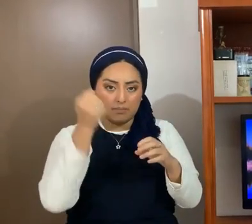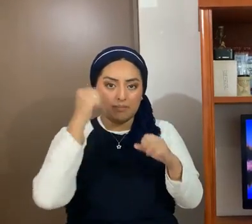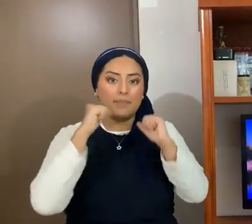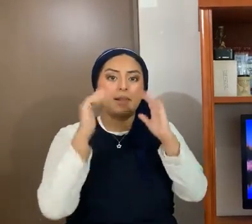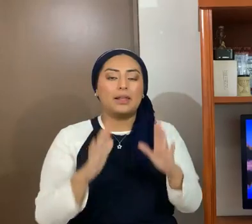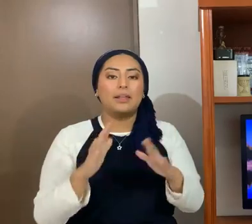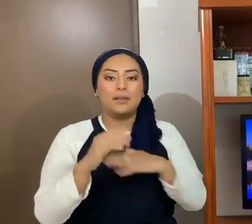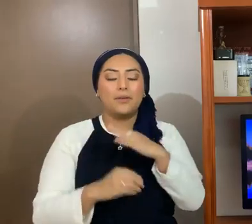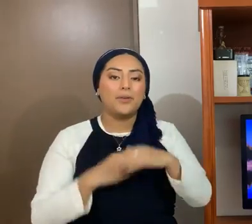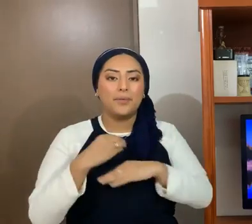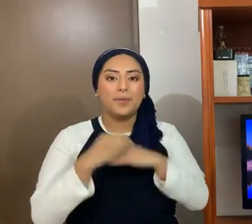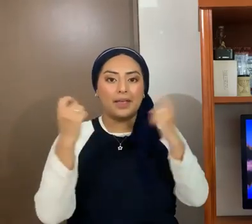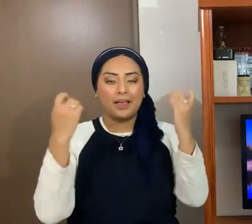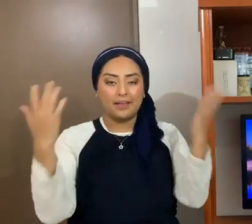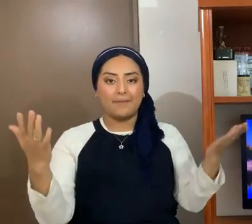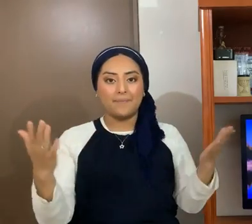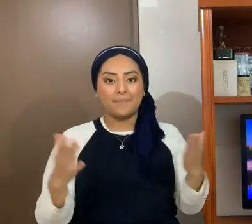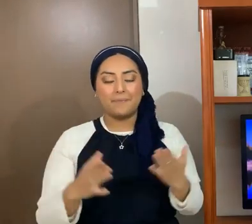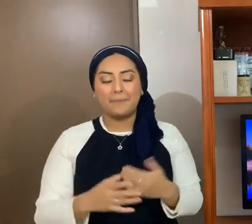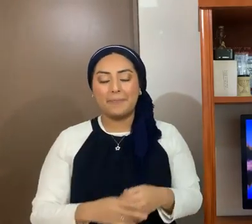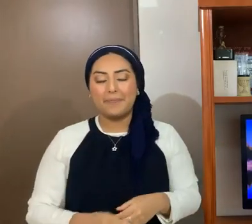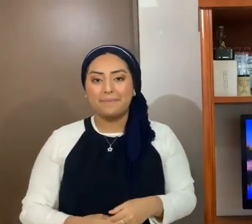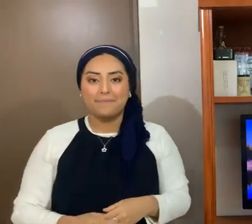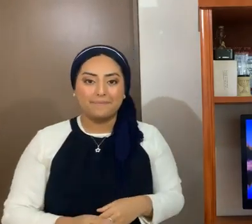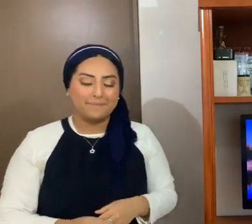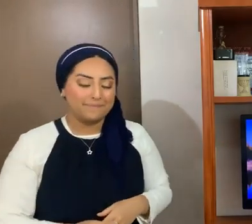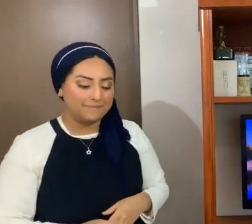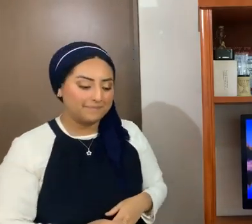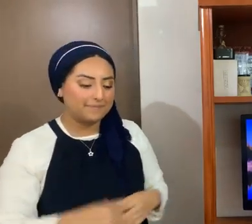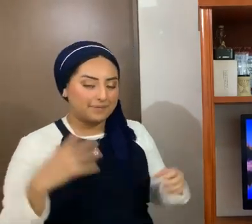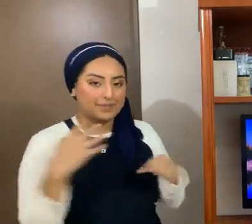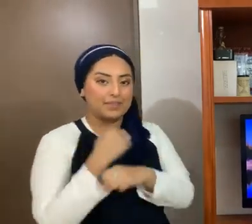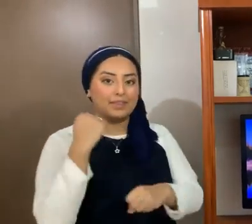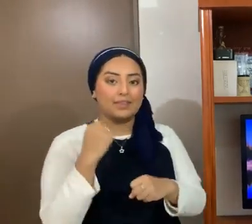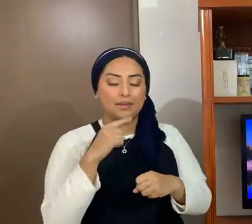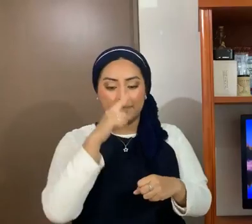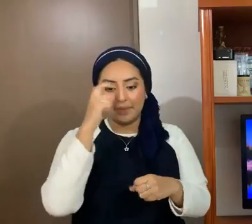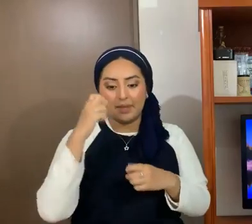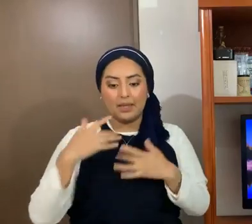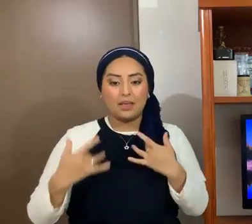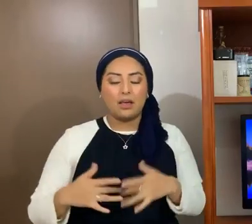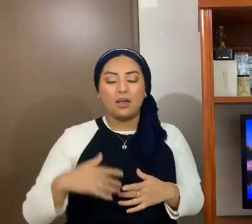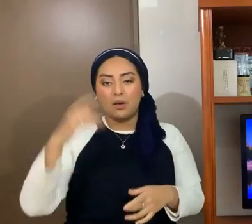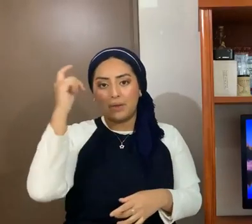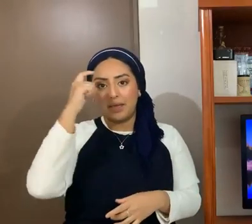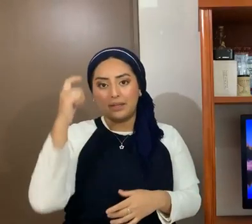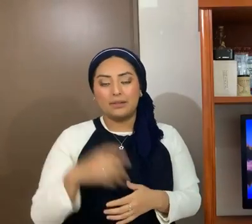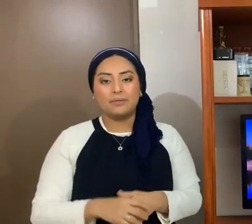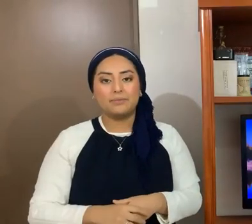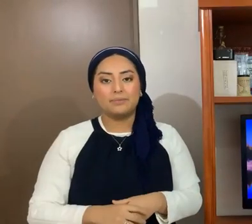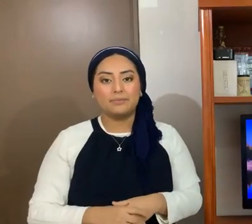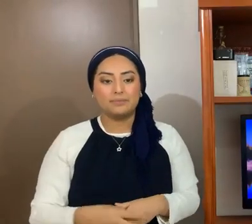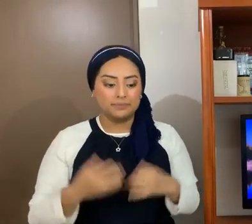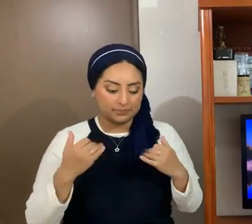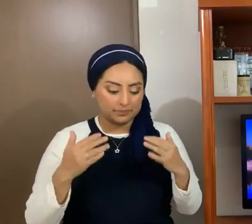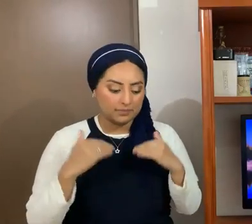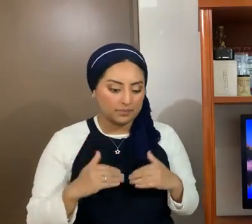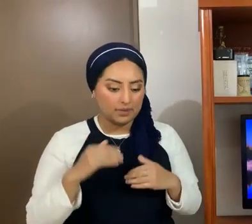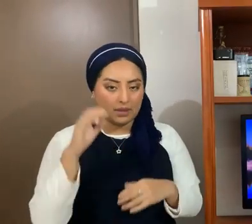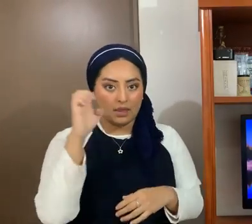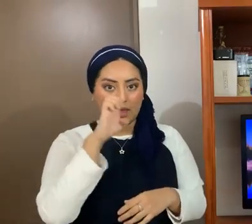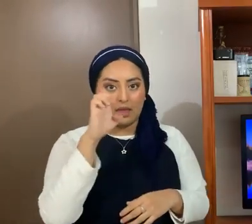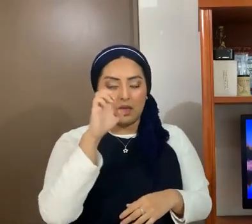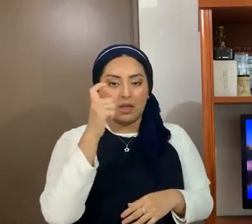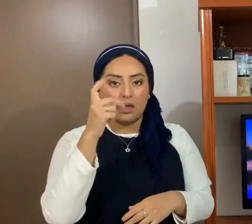bendición, aleluya. ¿Sí? No te quedes con las ganas, aprovecha porque es un corazón sabio. Muy bien, ahora, vamos a